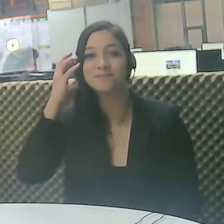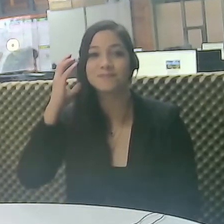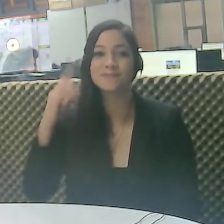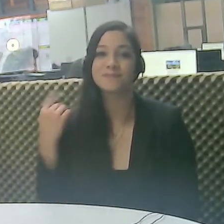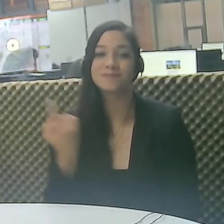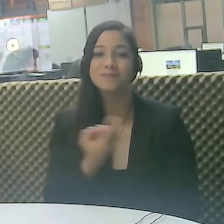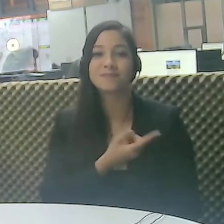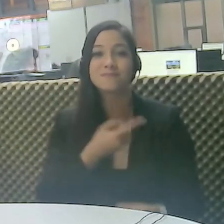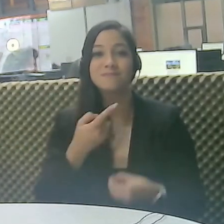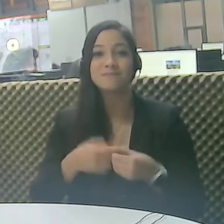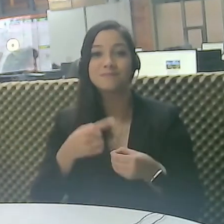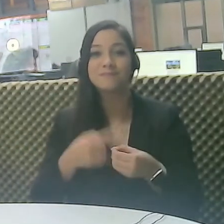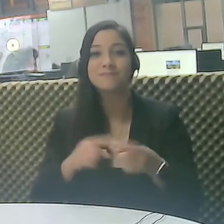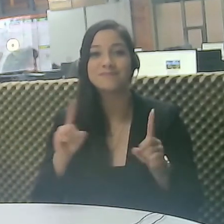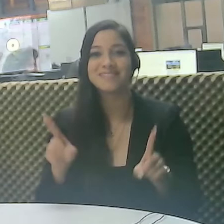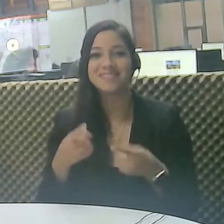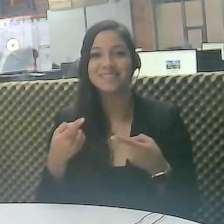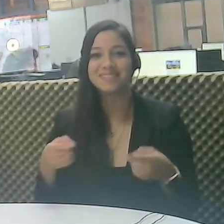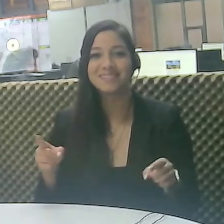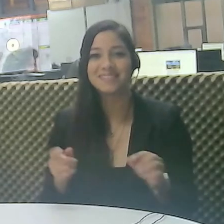Rádio Nossa Cidade.